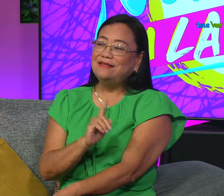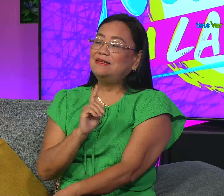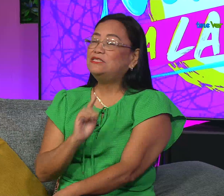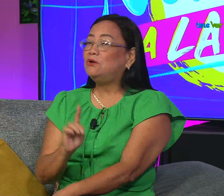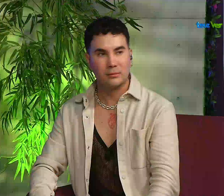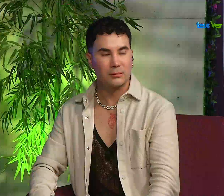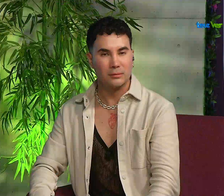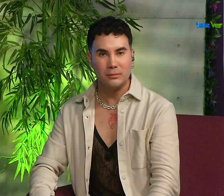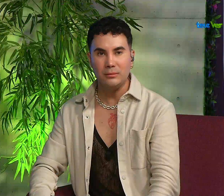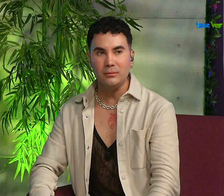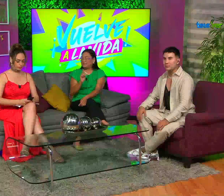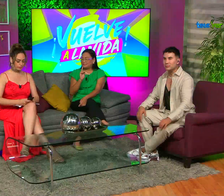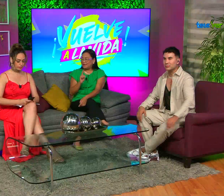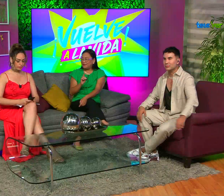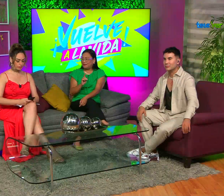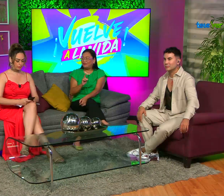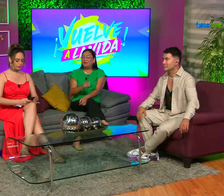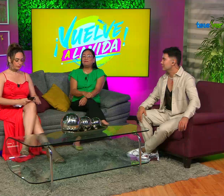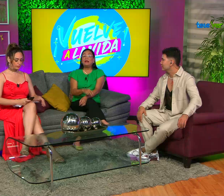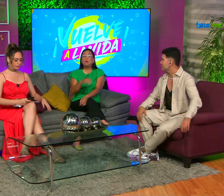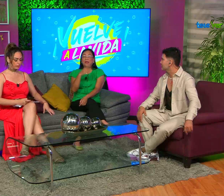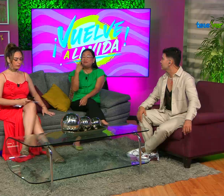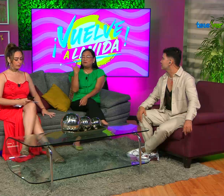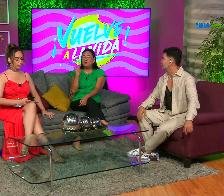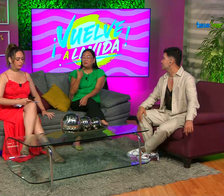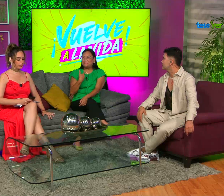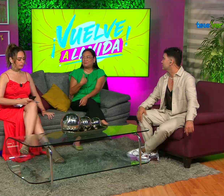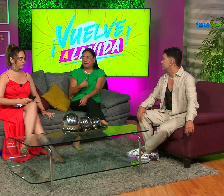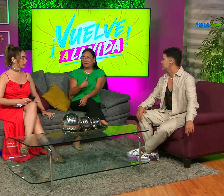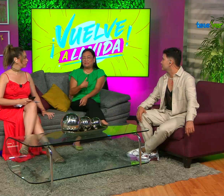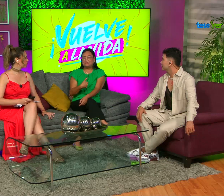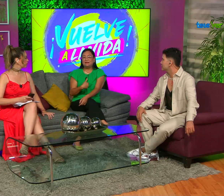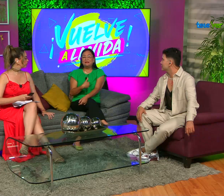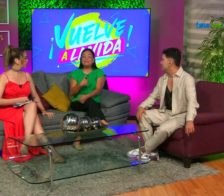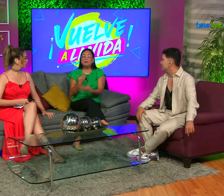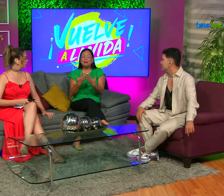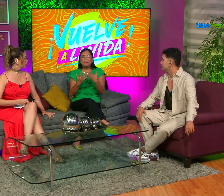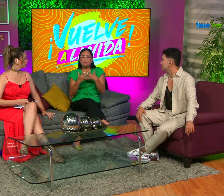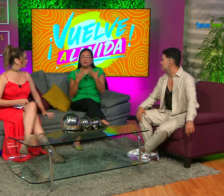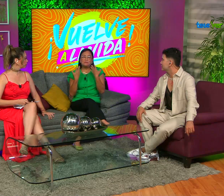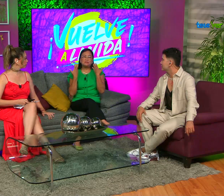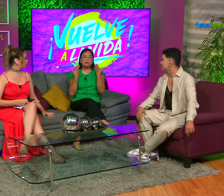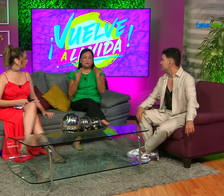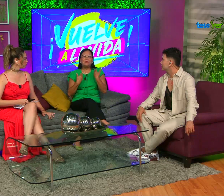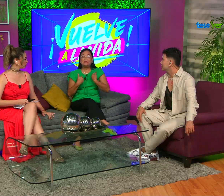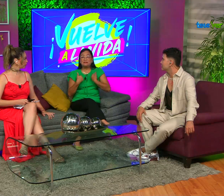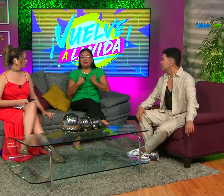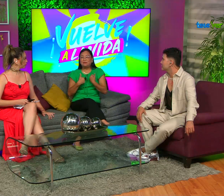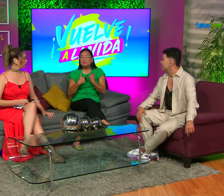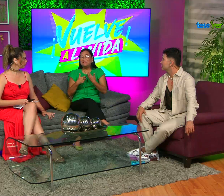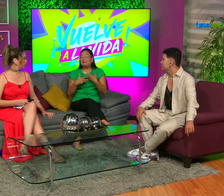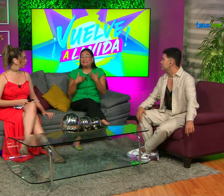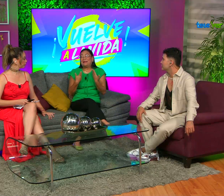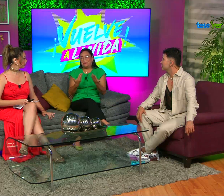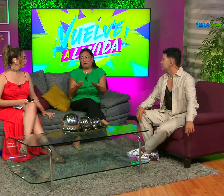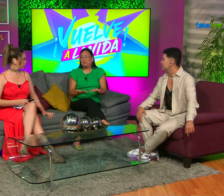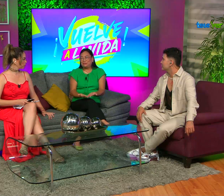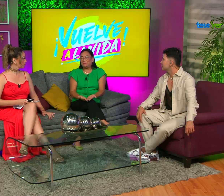son quienes ponen esta seña. Ellos son muy observadores. Siempre que no tenemos alguno de los sentidos, desarrollamos otro.